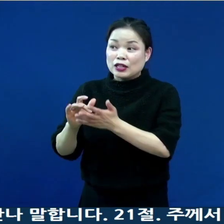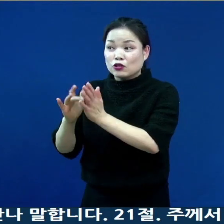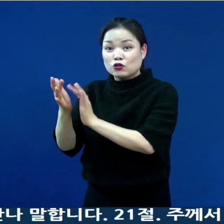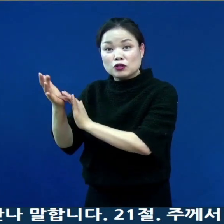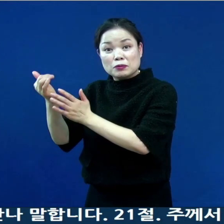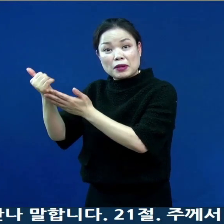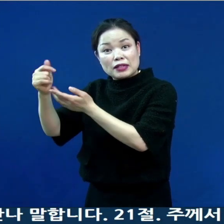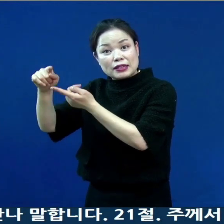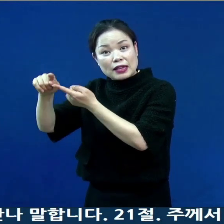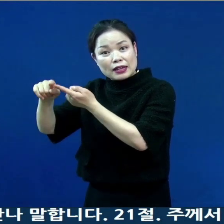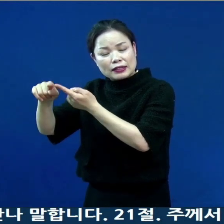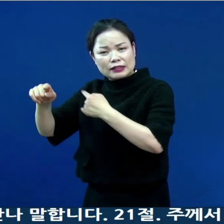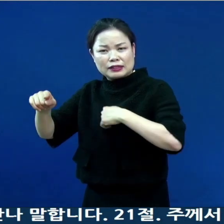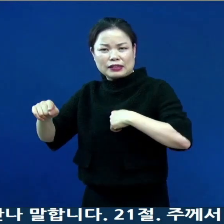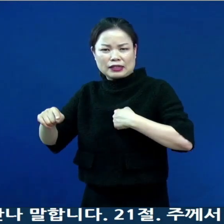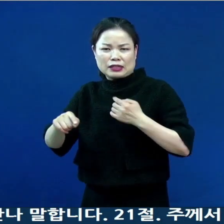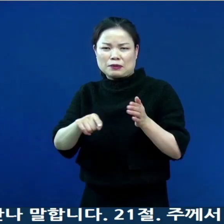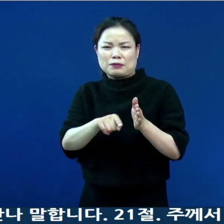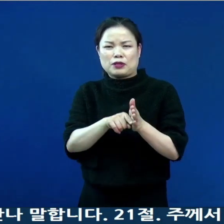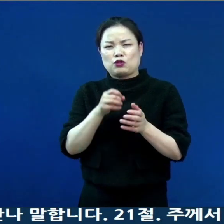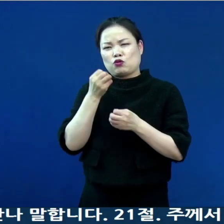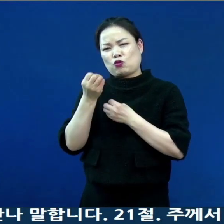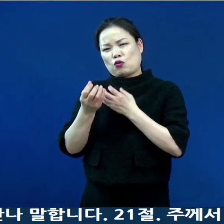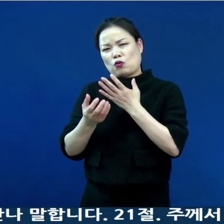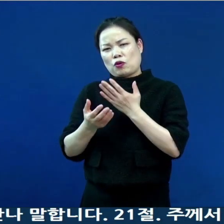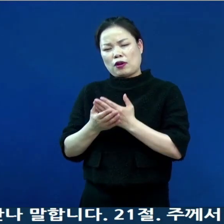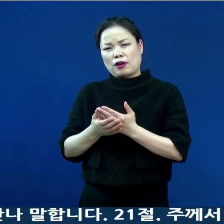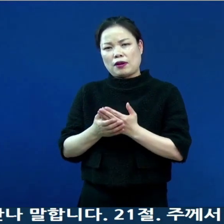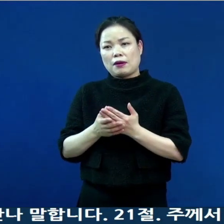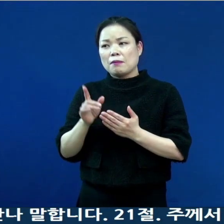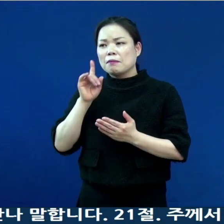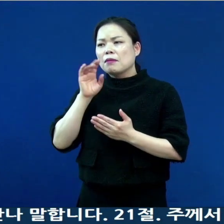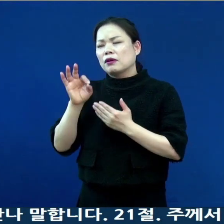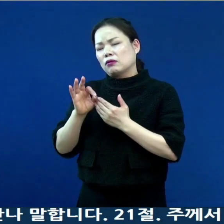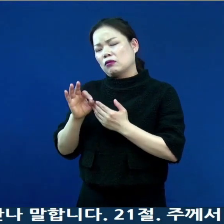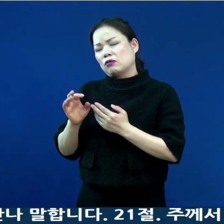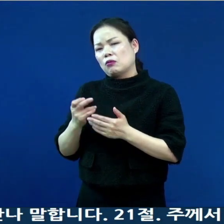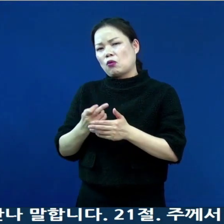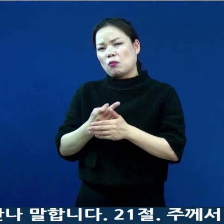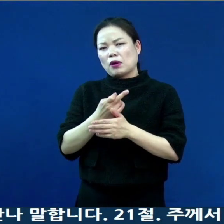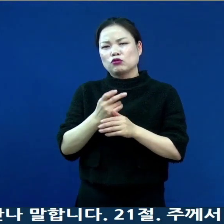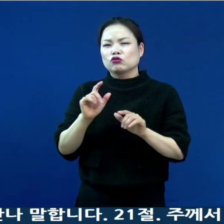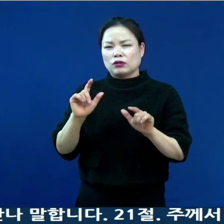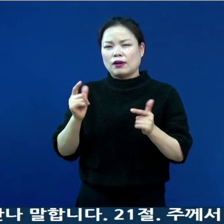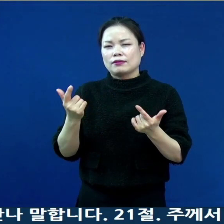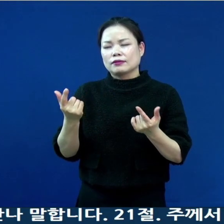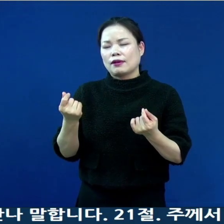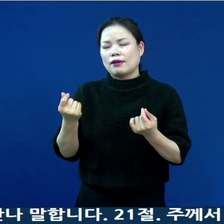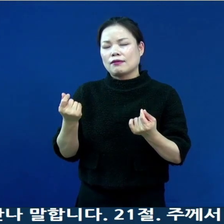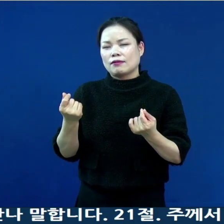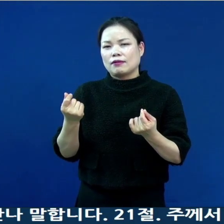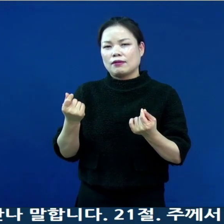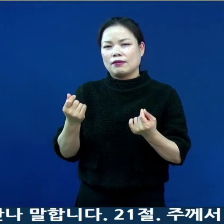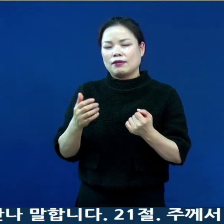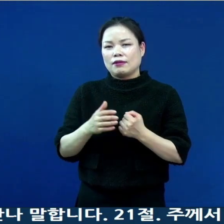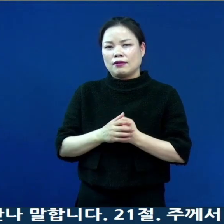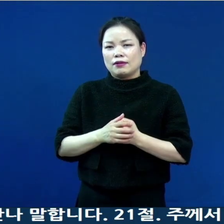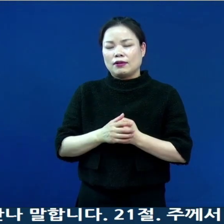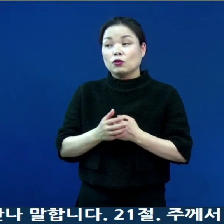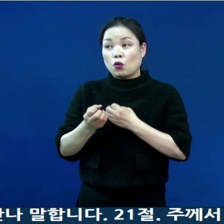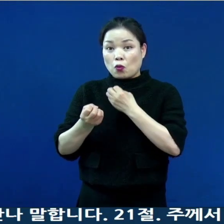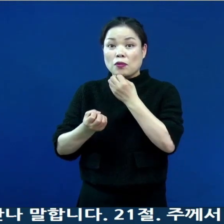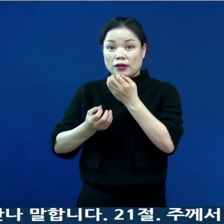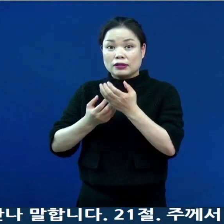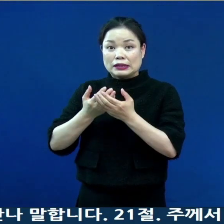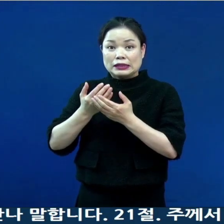대한 자신들의 믿음 고백이라고 보여요. 만약 계셨다면 우리 오빠 안 죽었을 거예요. 이런 고백으로 저는